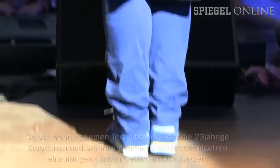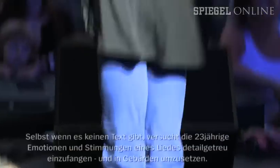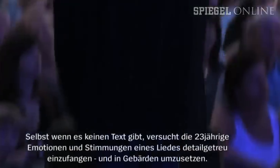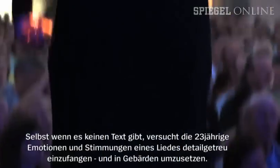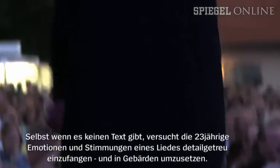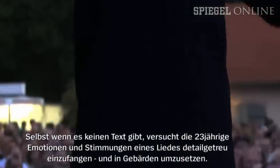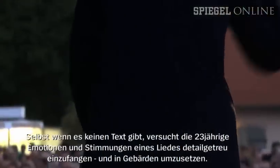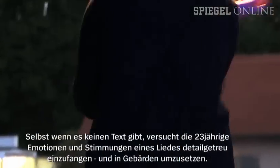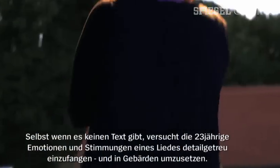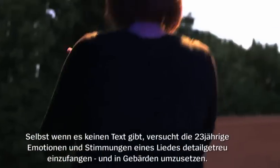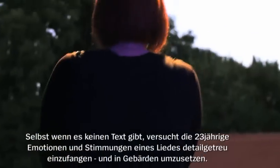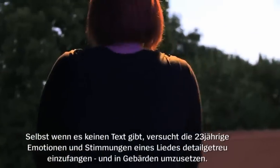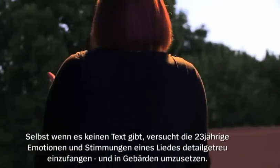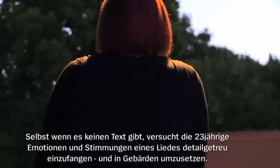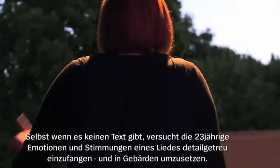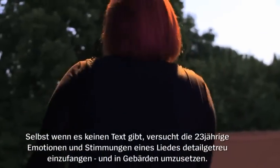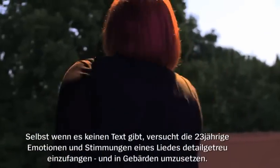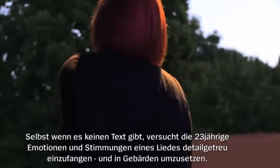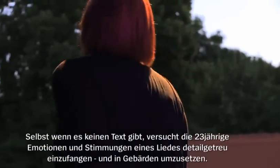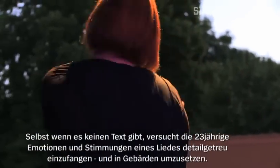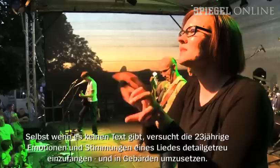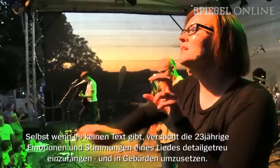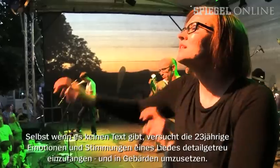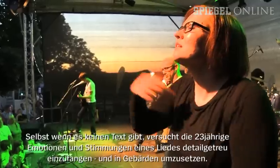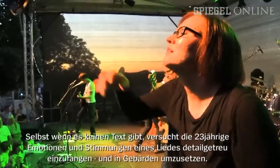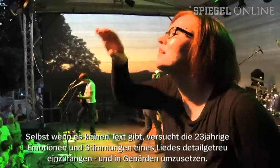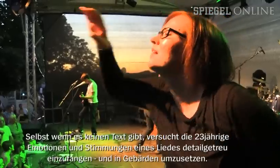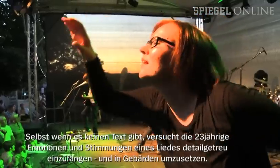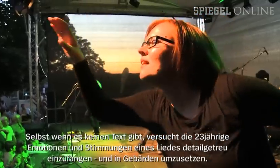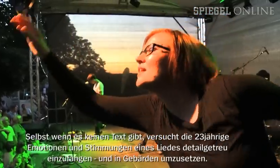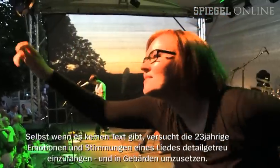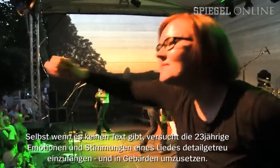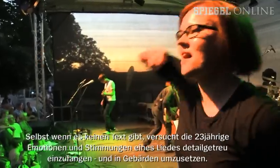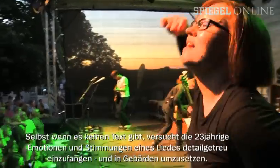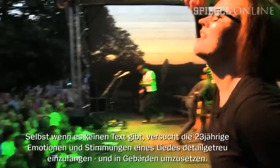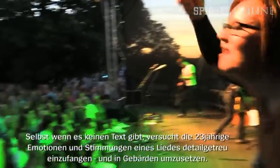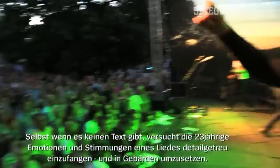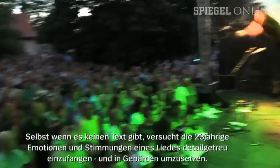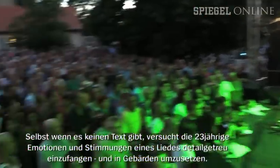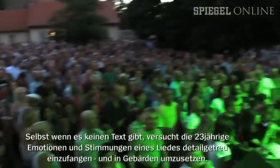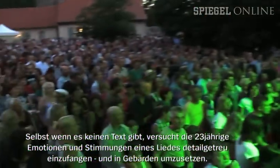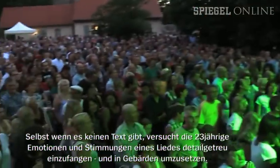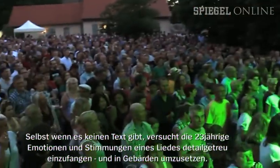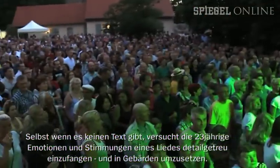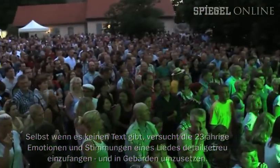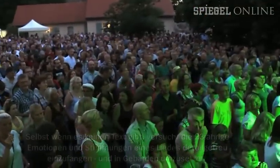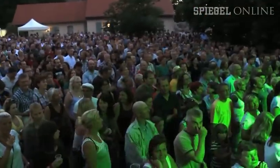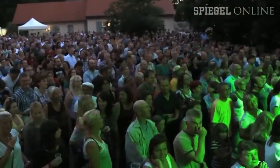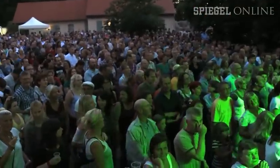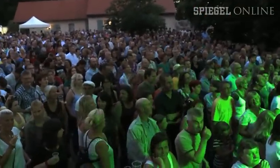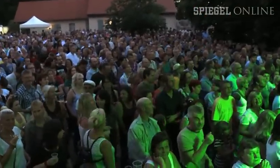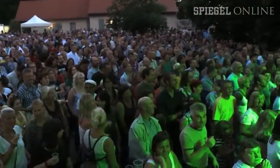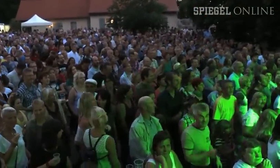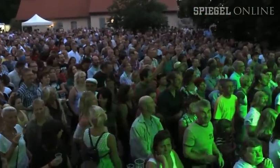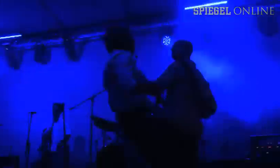Selbst wenn es keinen Text gibt, versucht die 23-Jährige, Emotionen und Stimmungen eines Liedes detailgetreu einzufangen und in